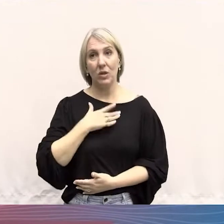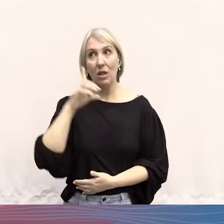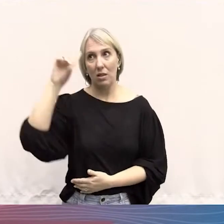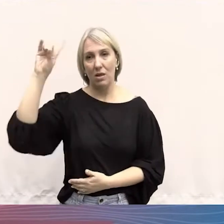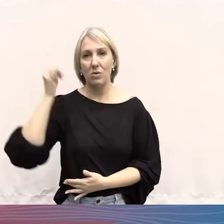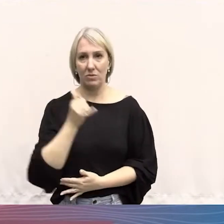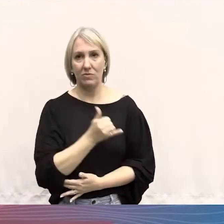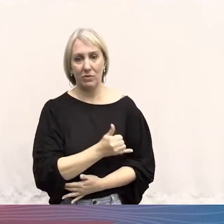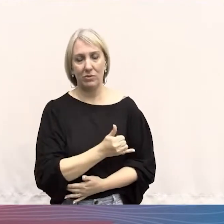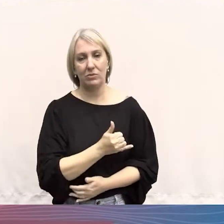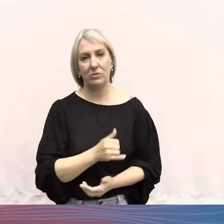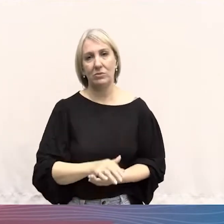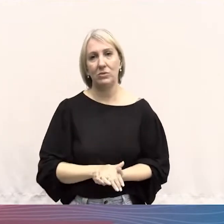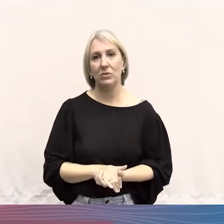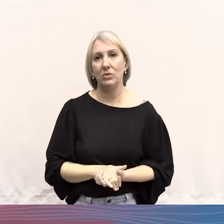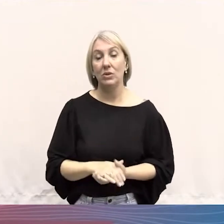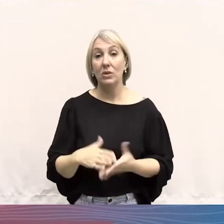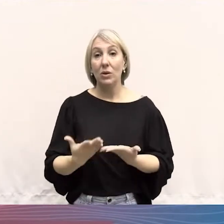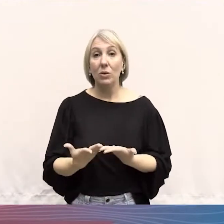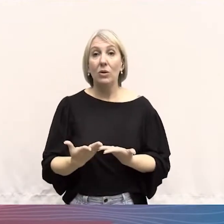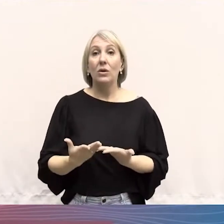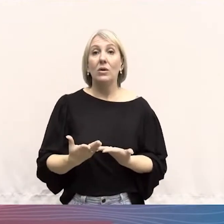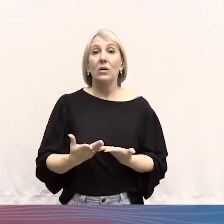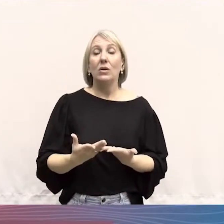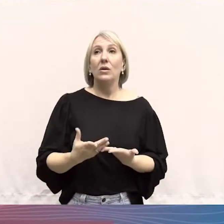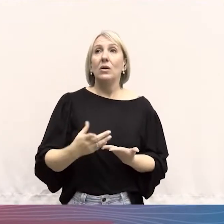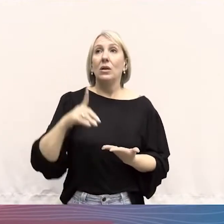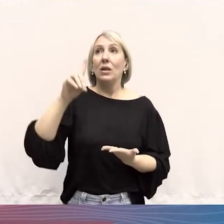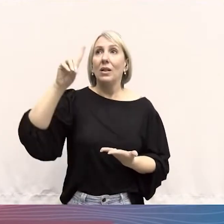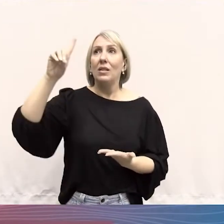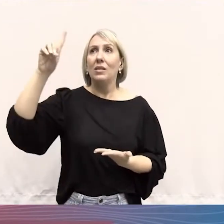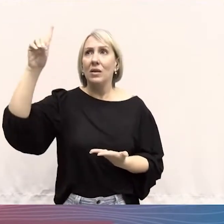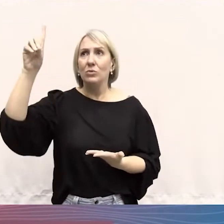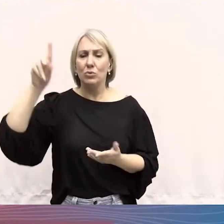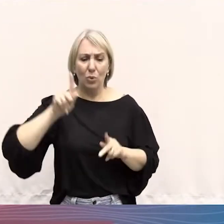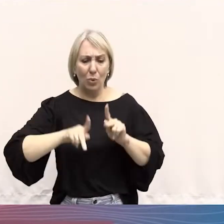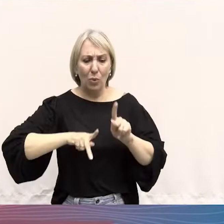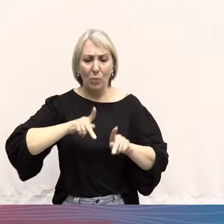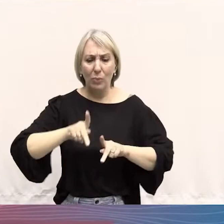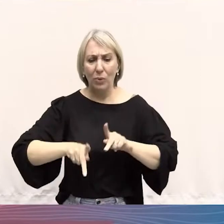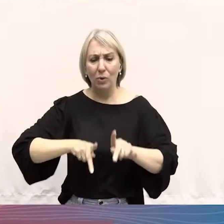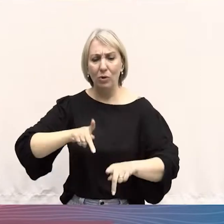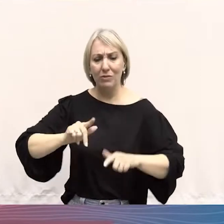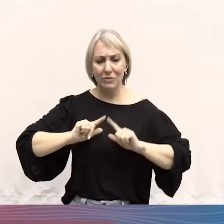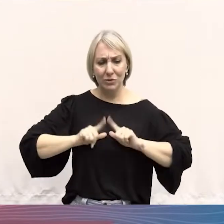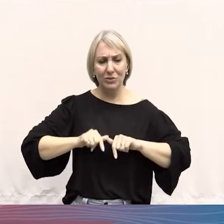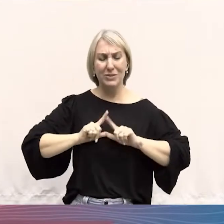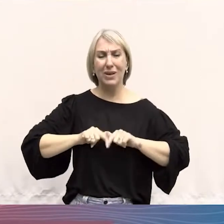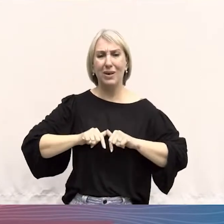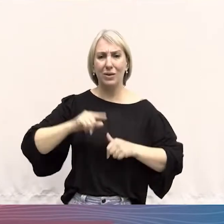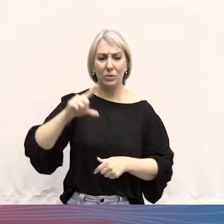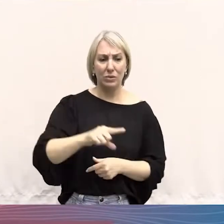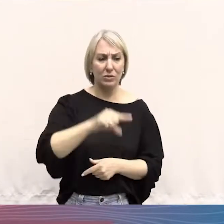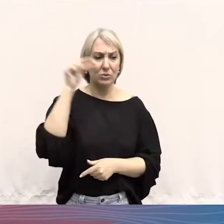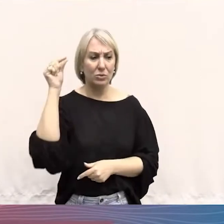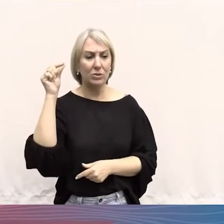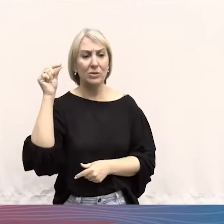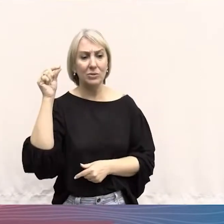Quando Deus escolheu um povo, e que nesta terra, então essa terra é do